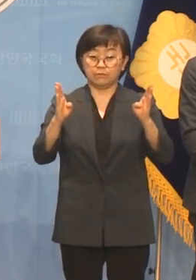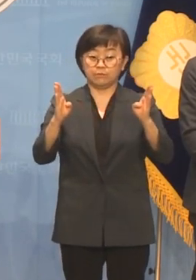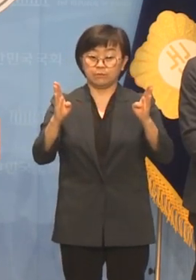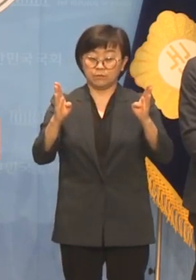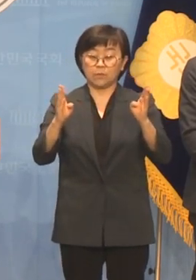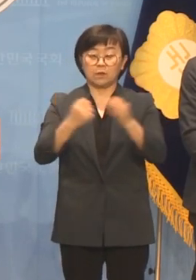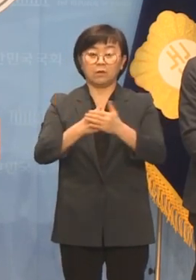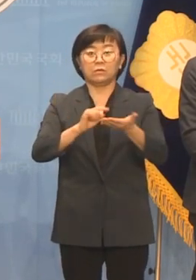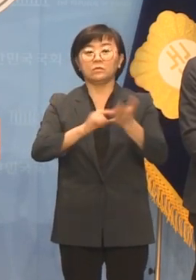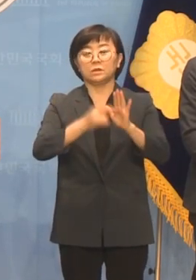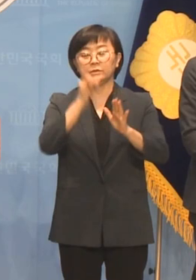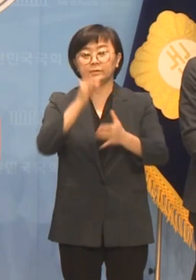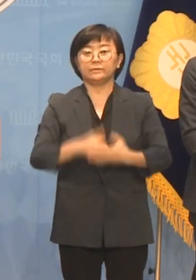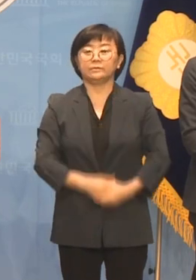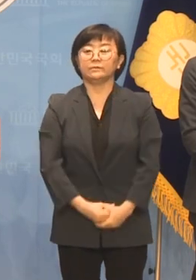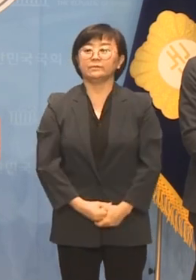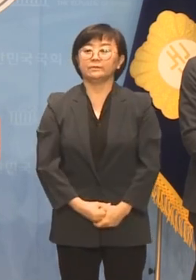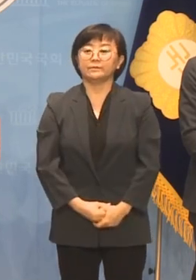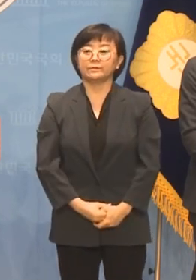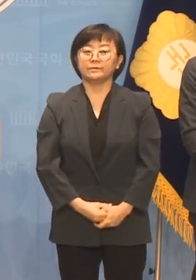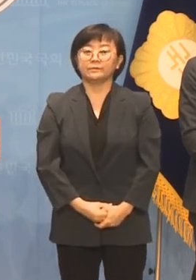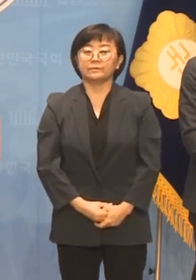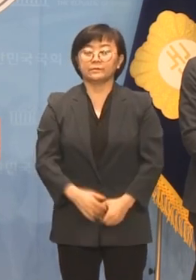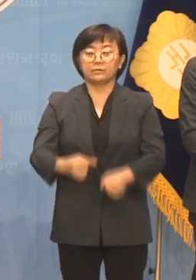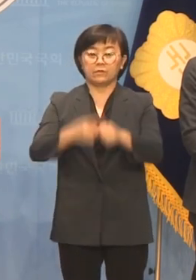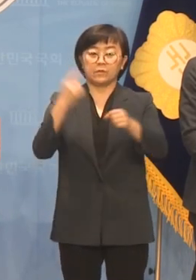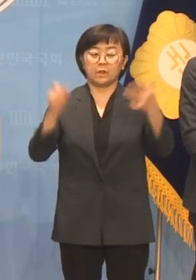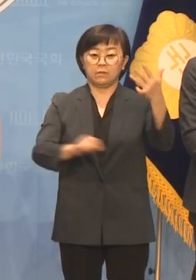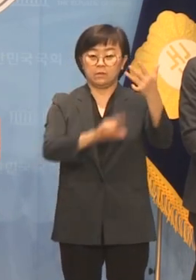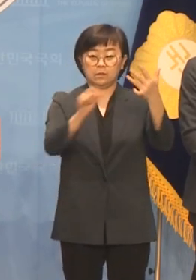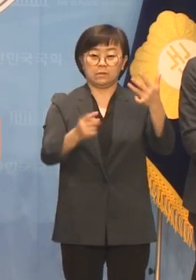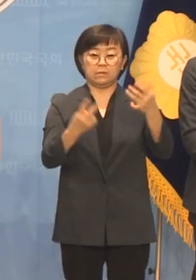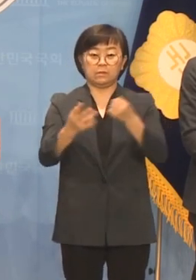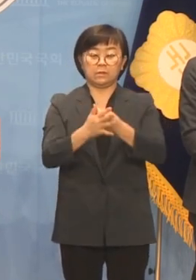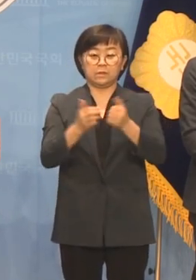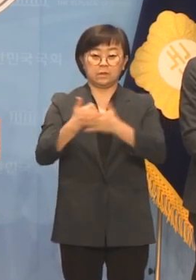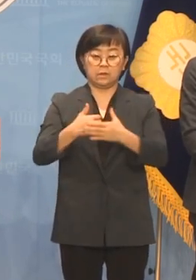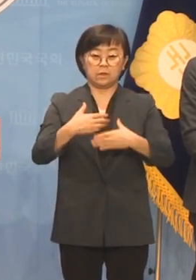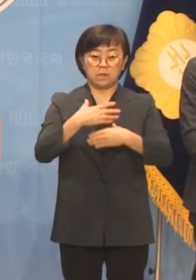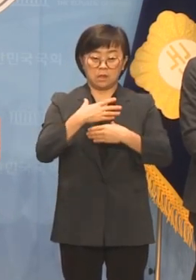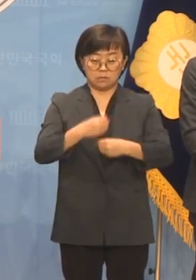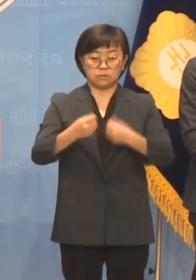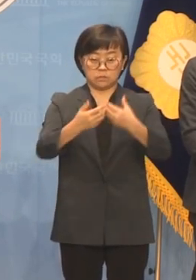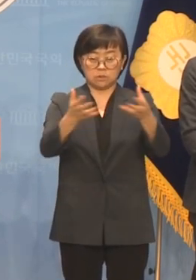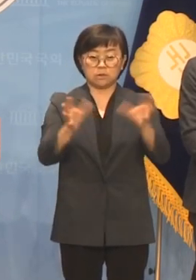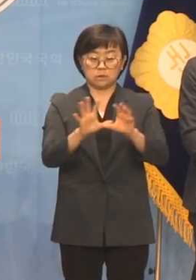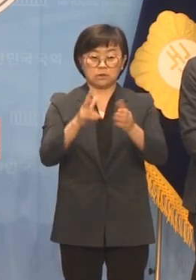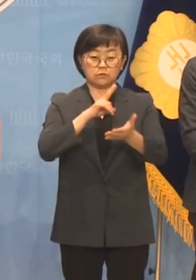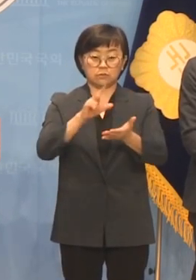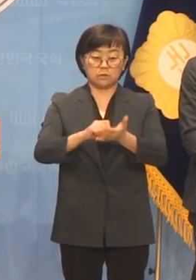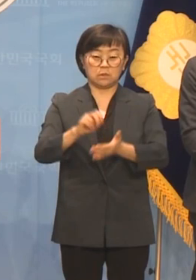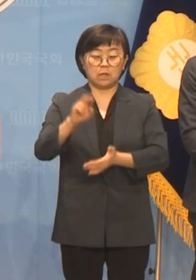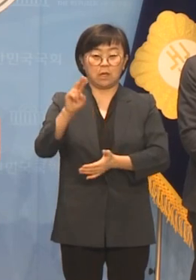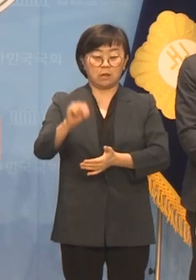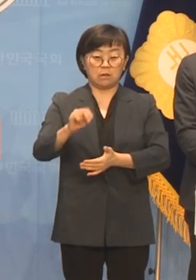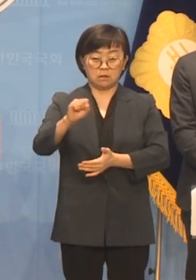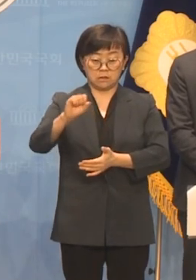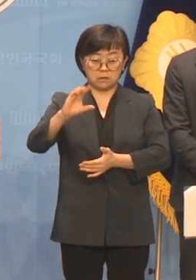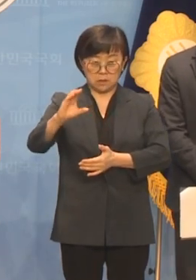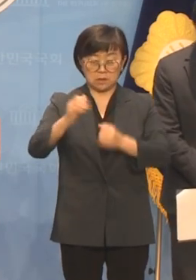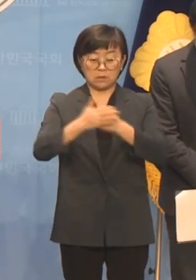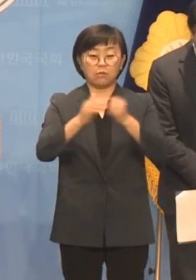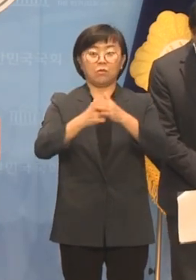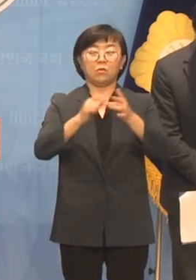통해 알려졌습니다. 작년 8월 2일 안보실장의 주재로 NSC